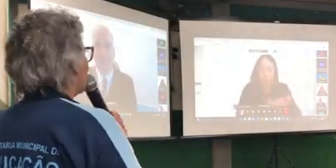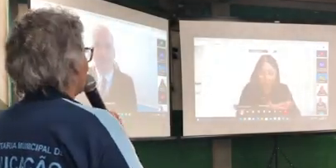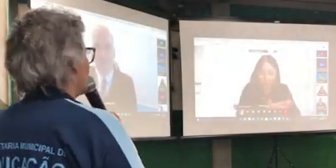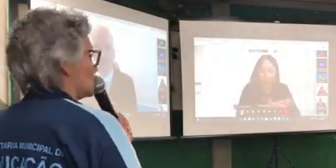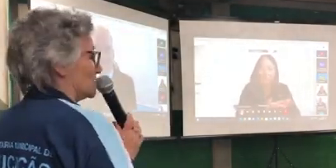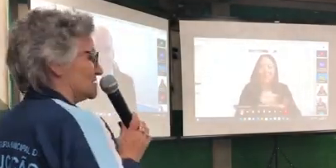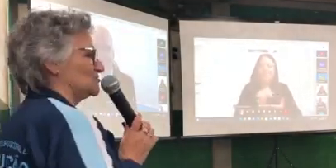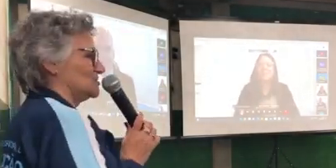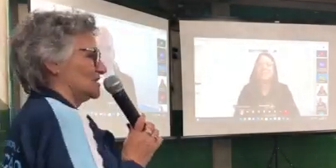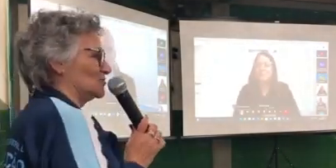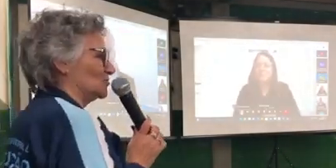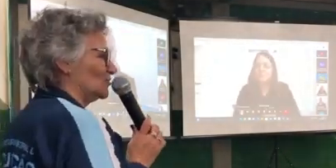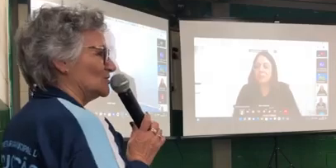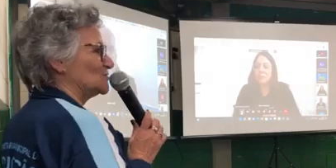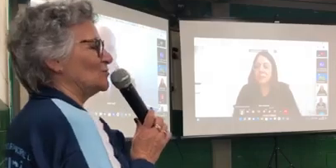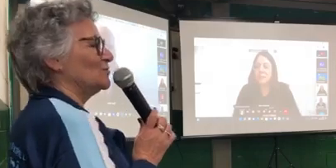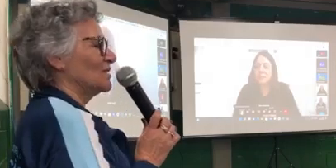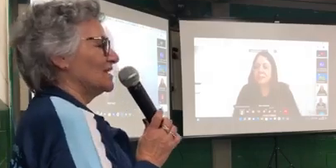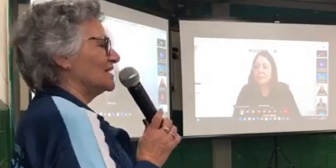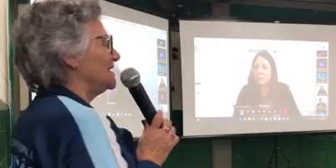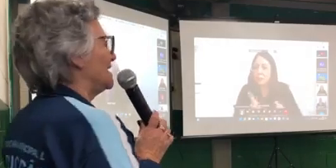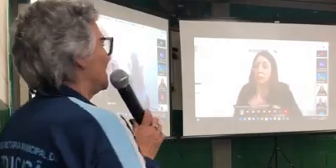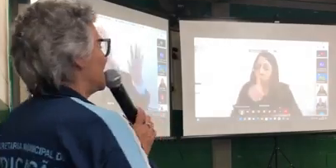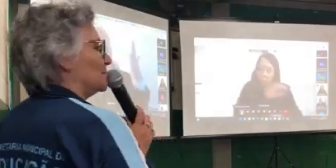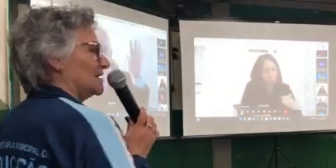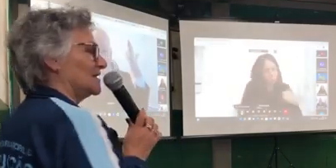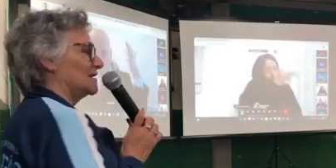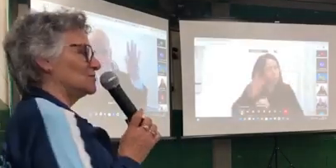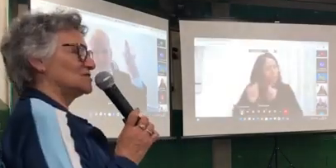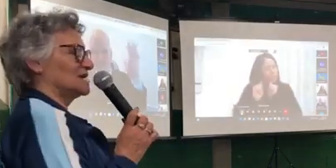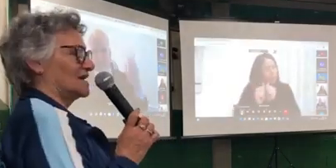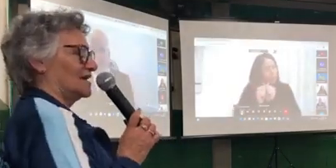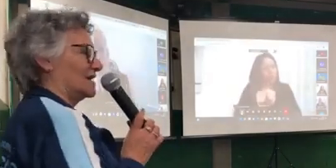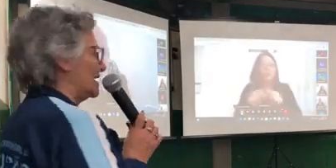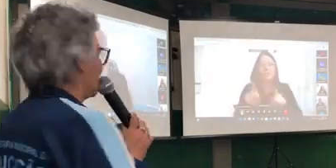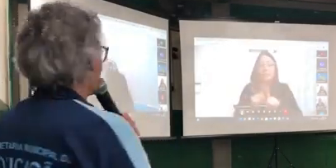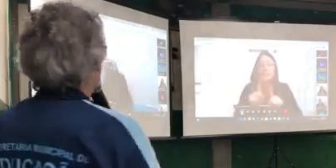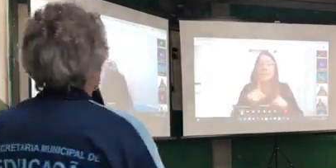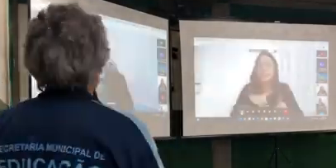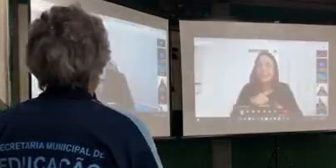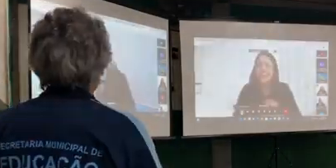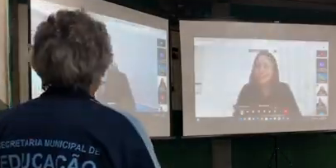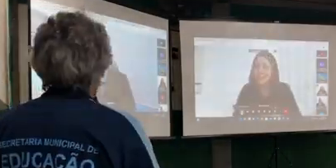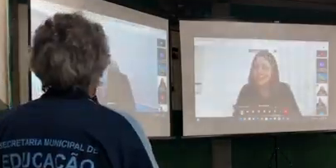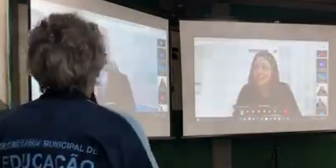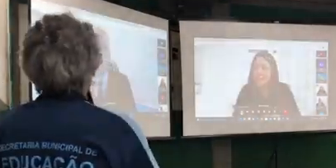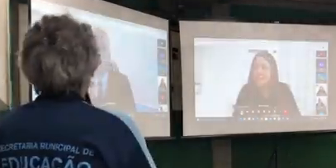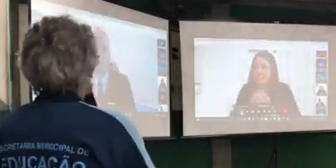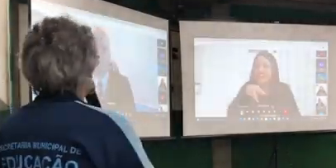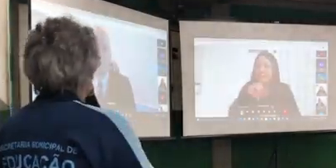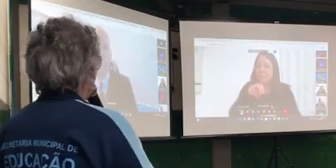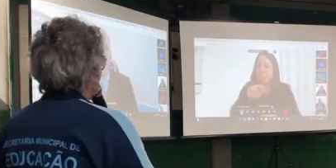E eles vão passar o dia aqui conosco. E também temos a Maria Esther, né, que é a nossa